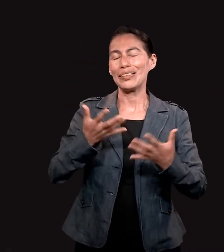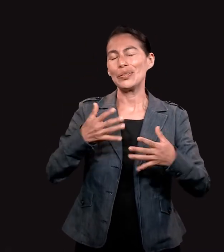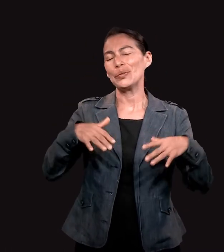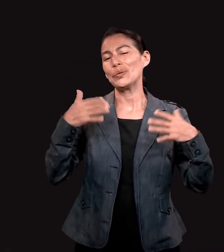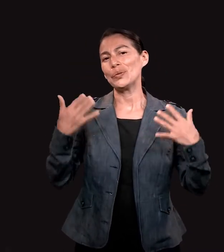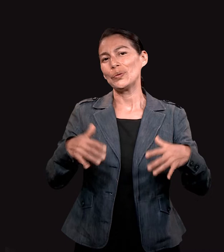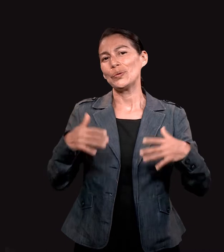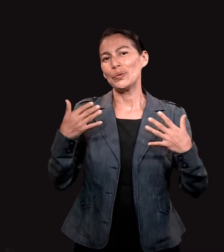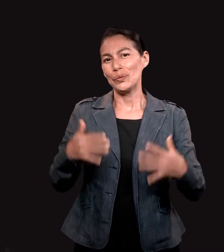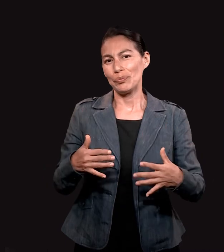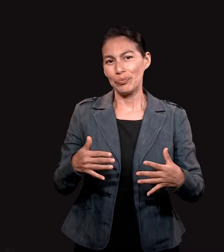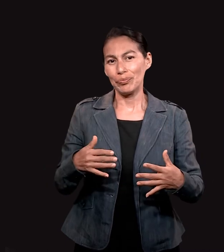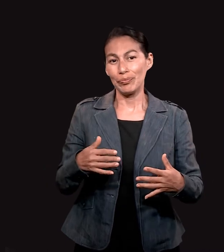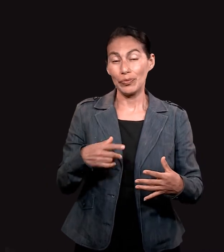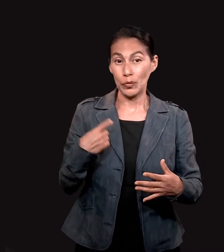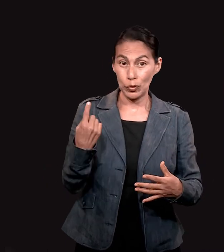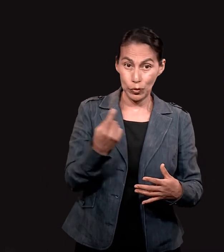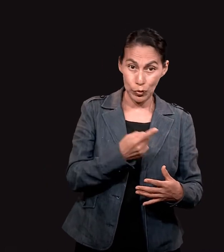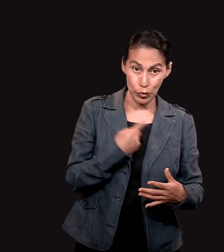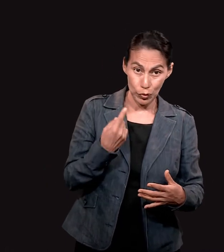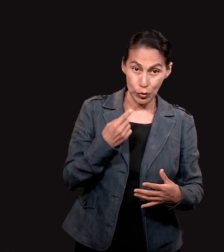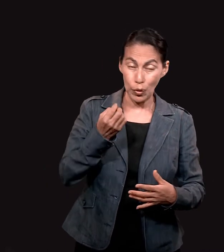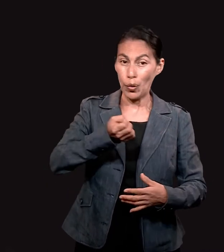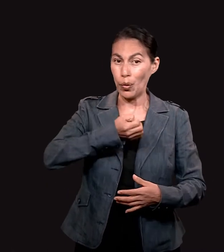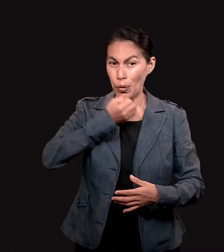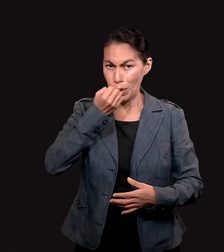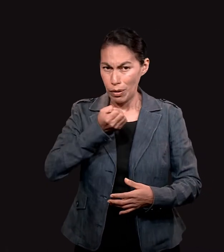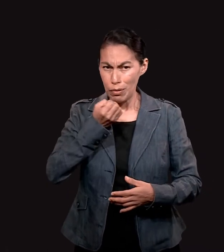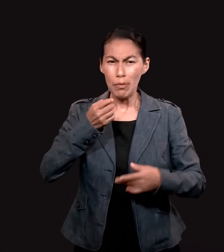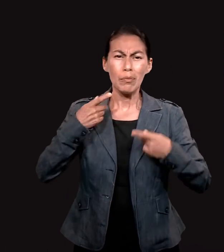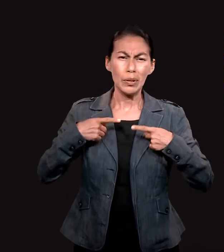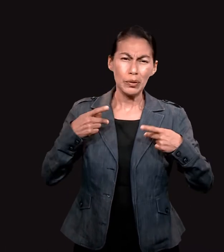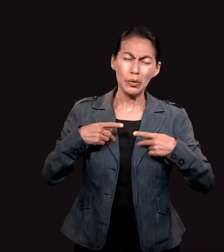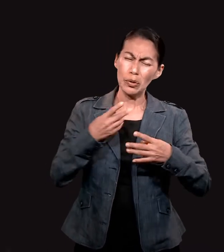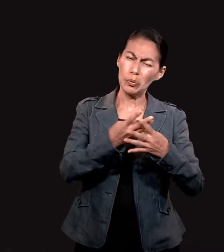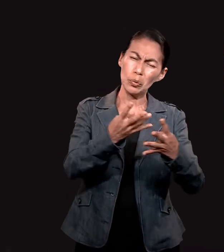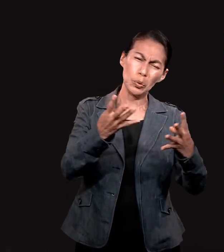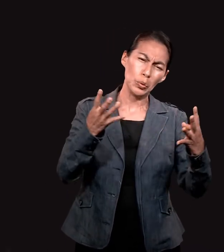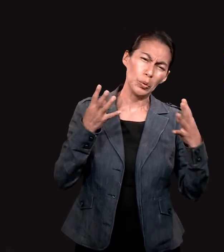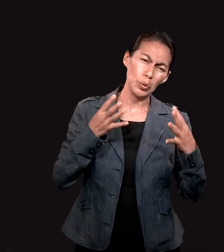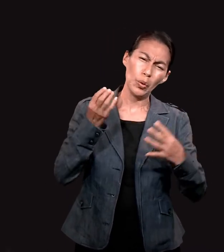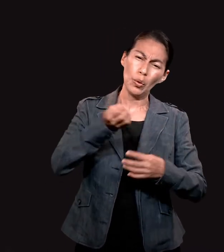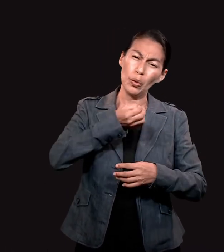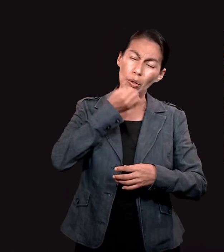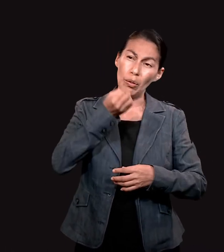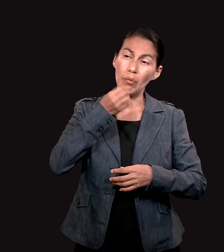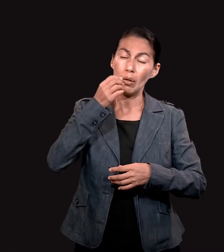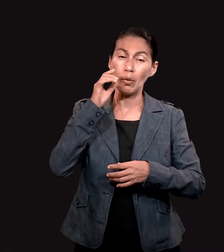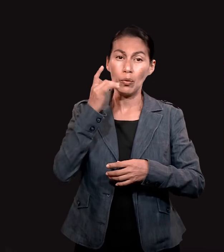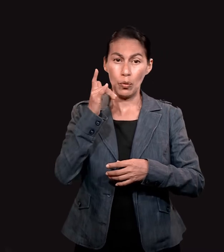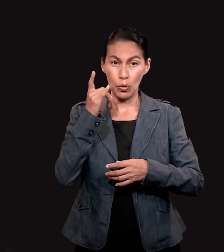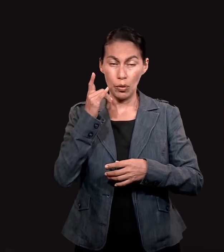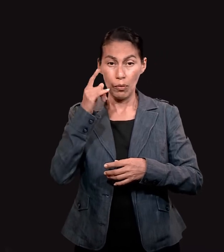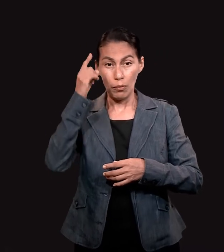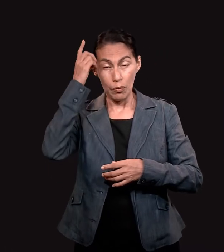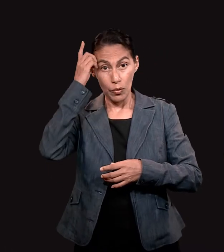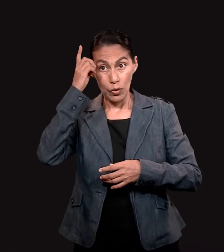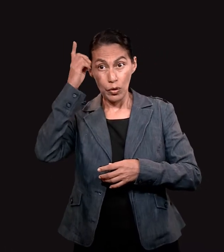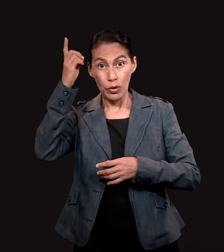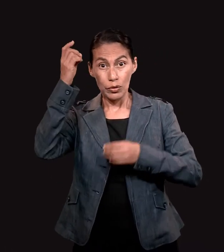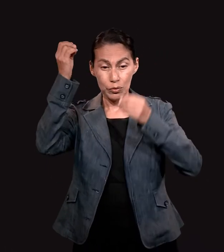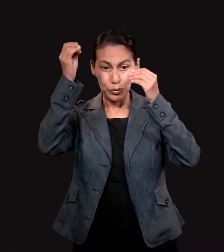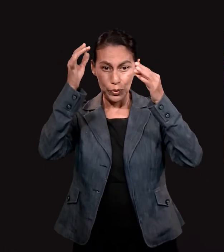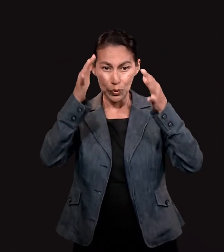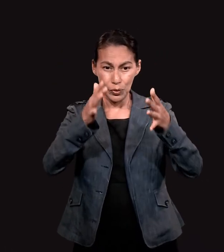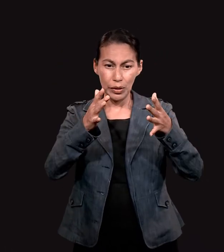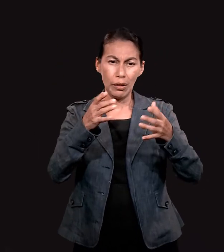realmente este milagro de Dios. Porque hemos estado orando y mucha gente ha estado orando por Julio Vera y oramos